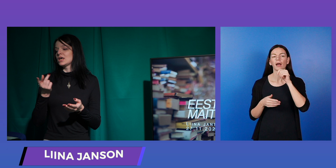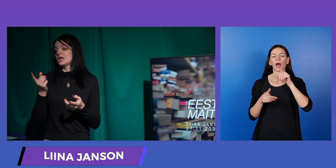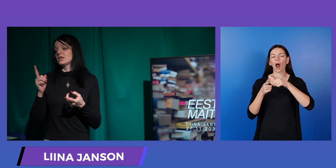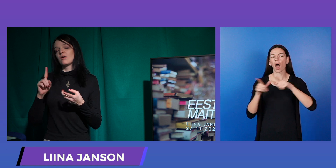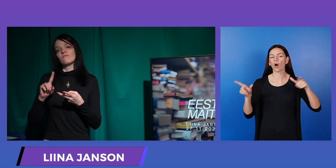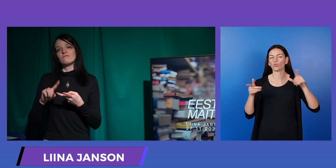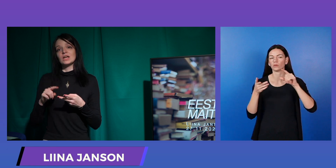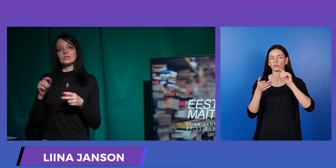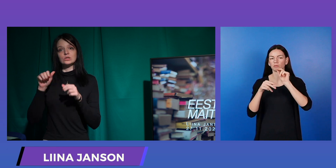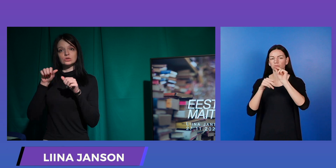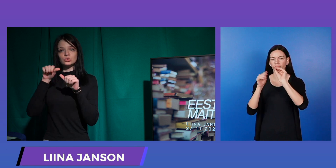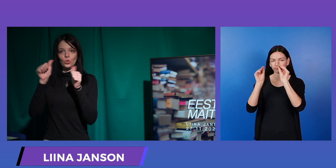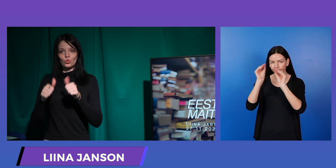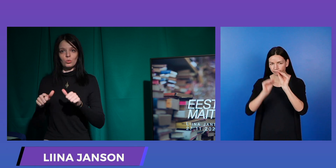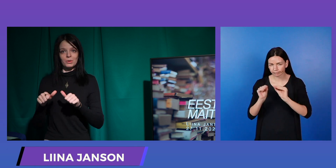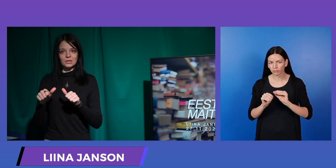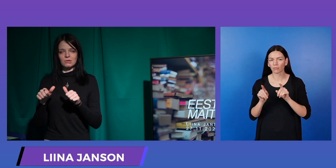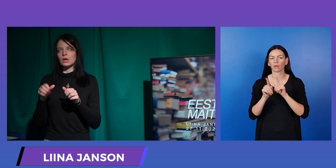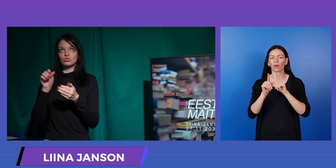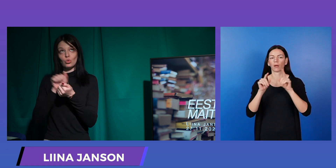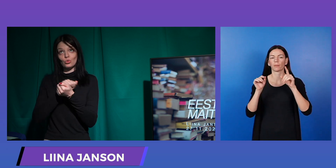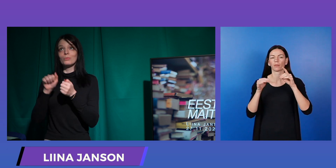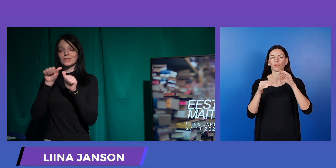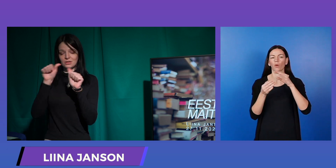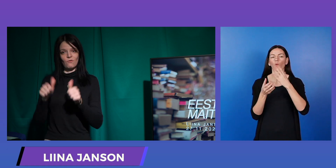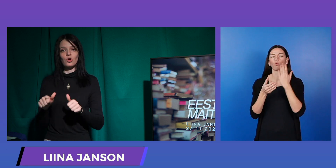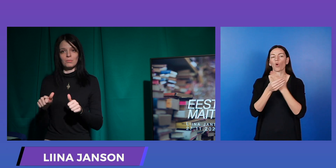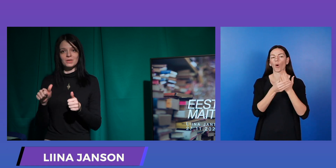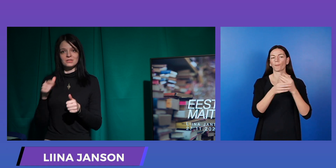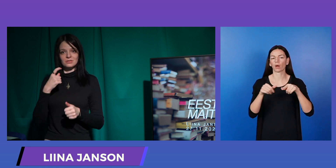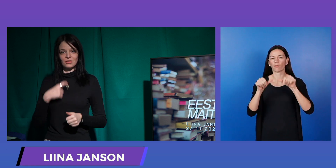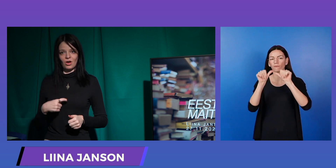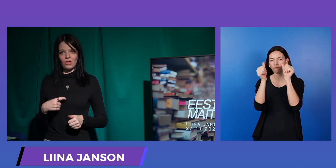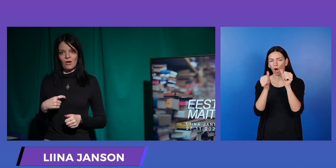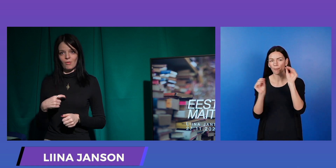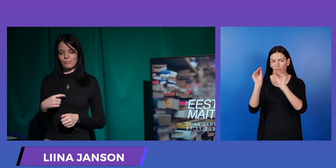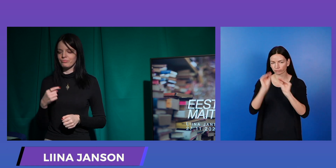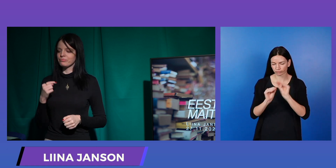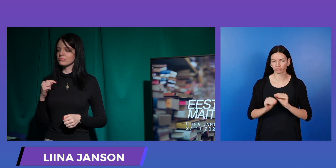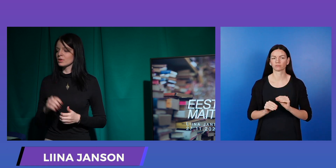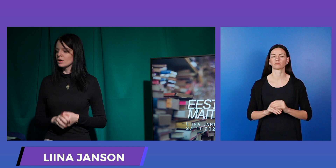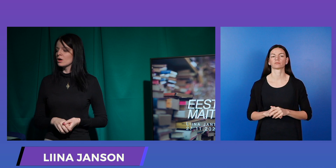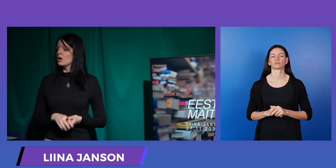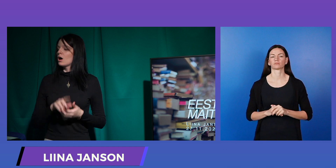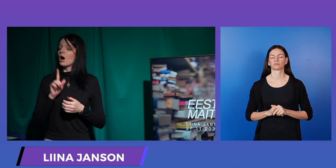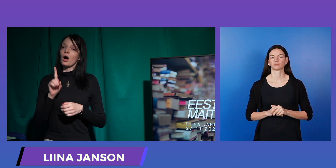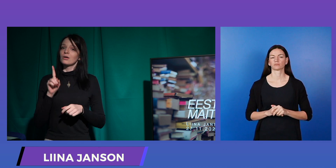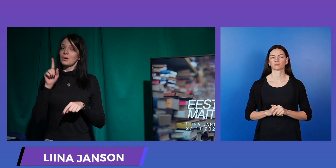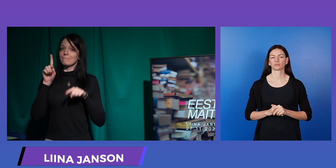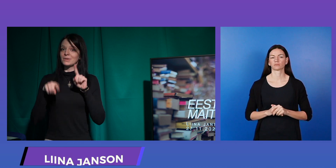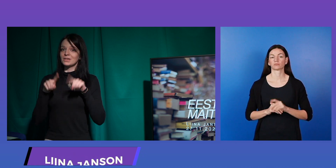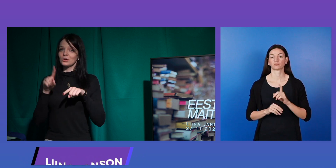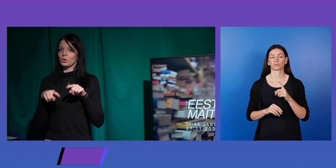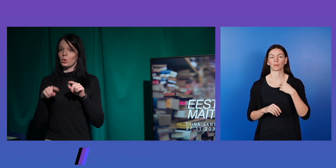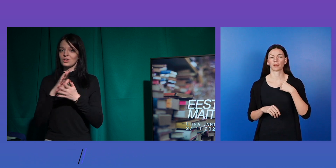Mina olen keeletoimetaja ja veel ma vormistan dokumente.